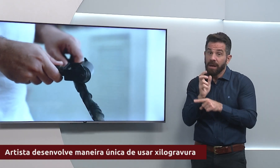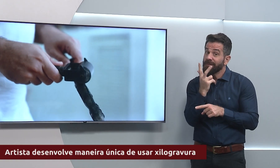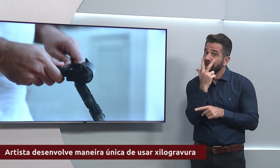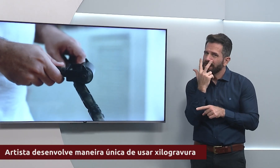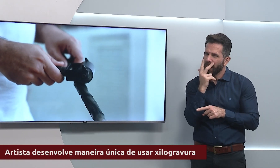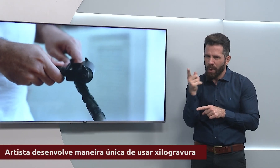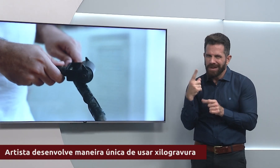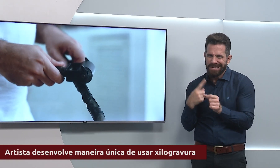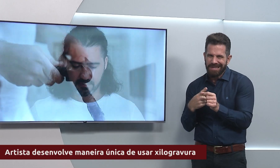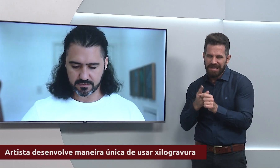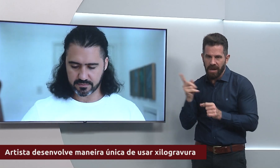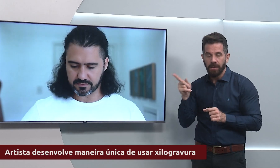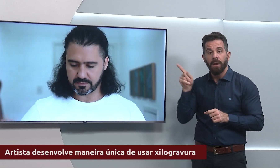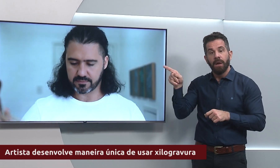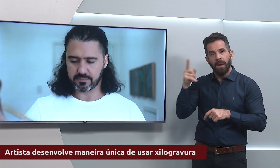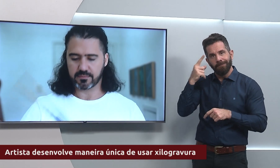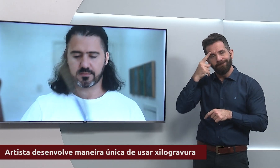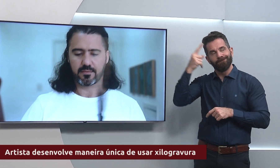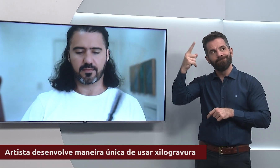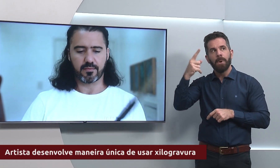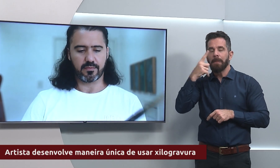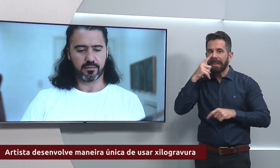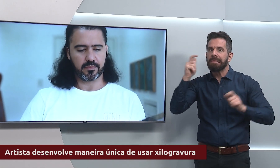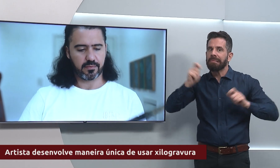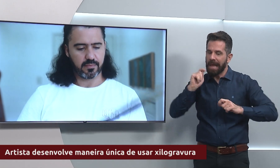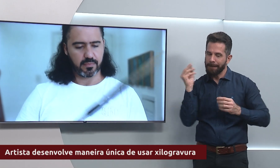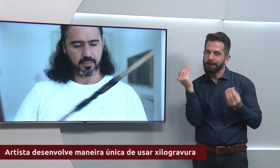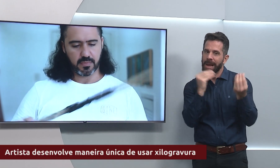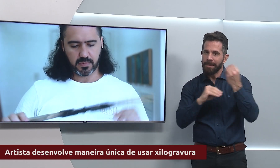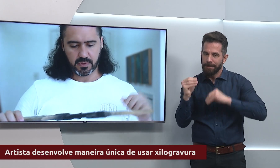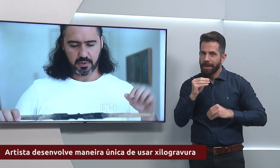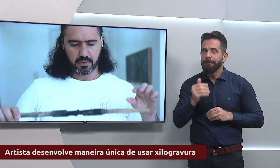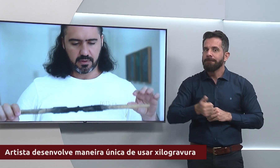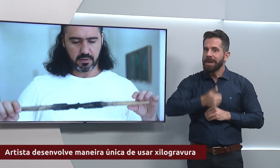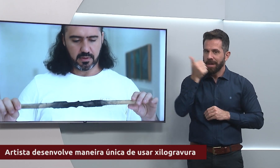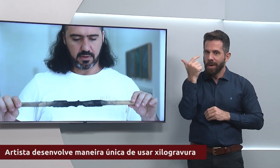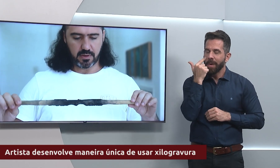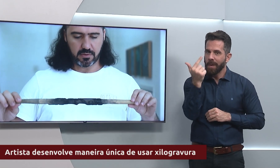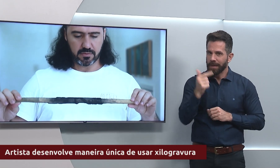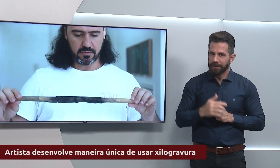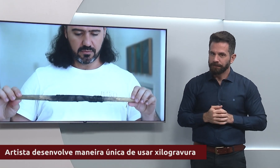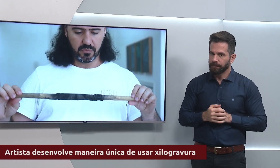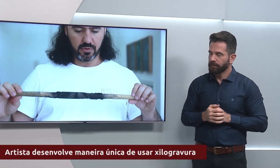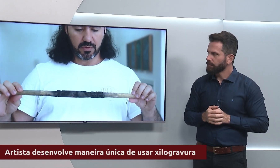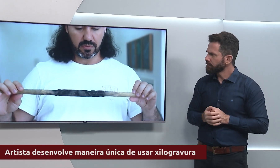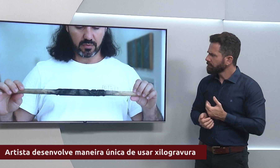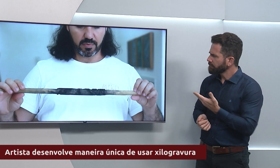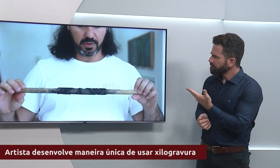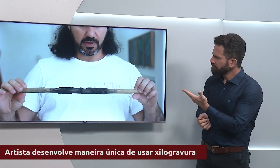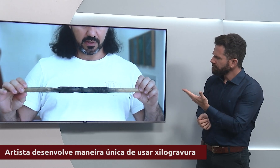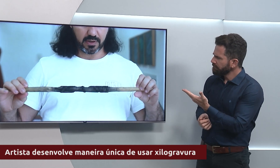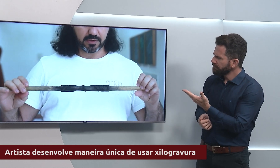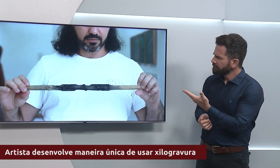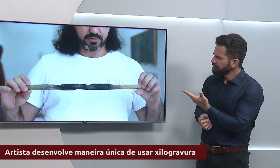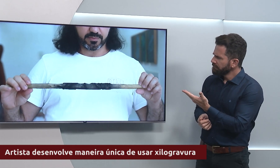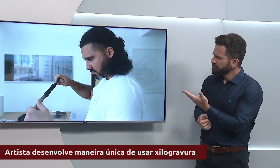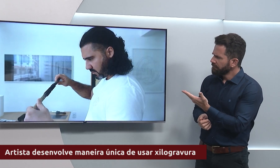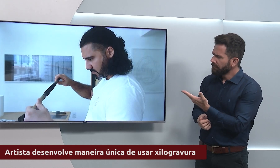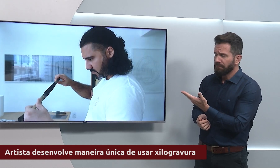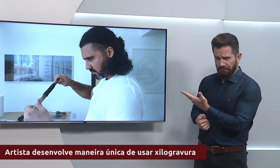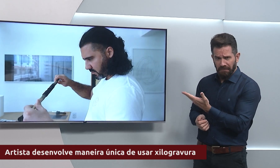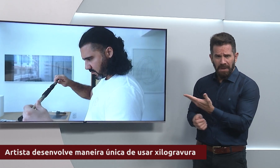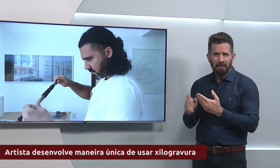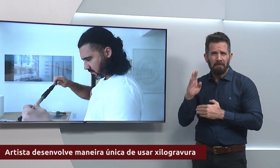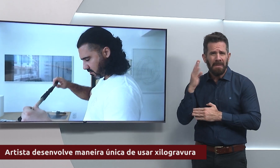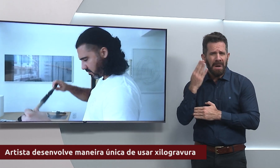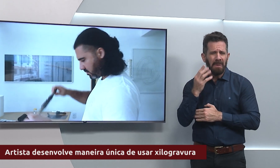transformando a tradição em algo ainda mais surpreendente. Quem olha para um simples cabo de vassoura